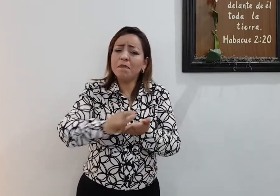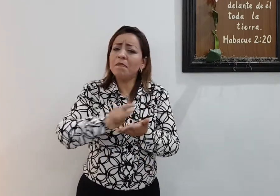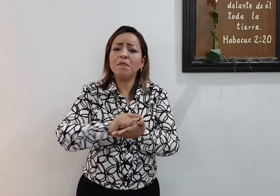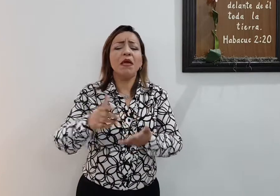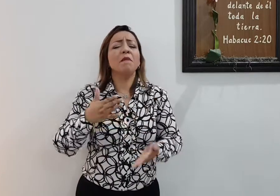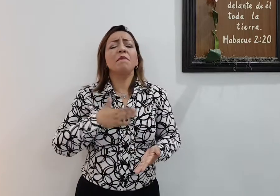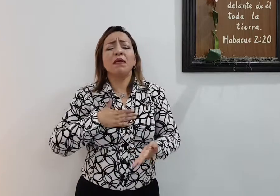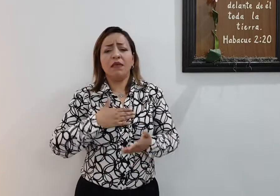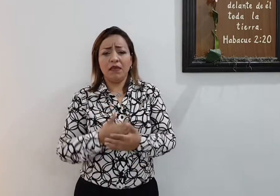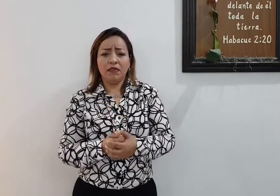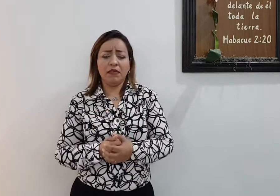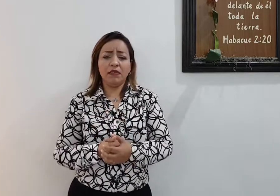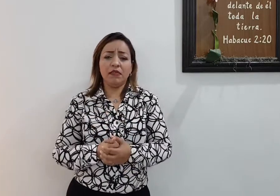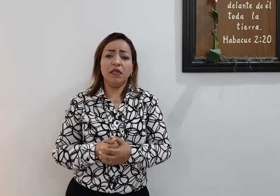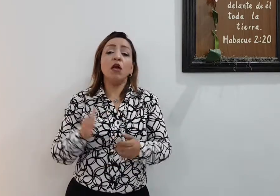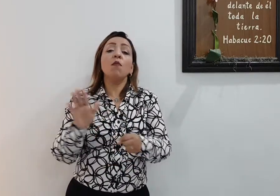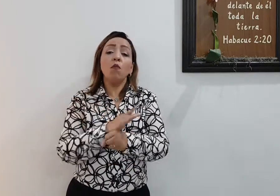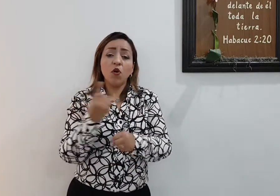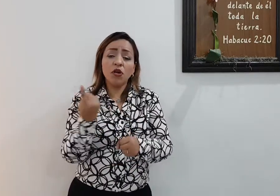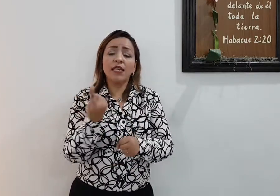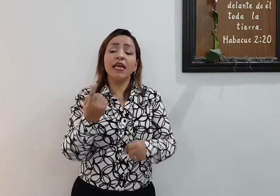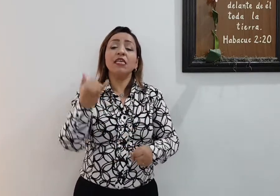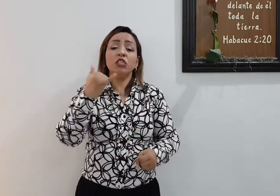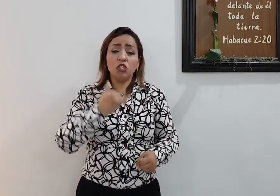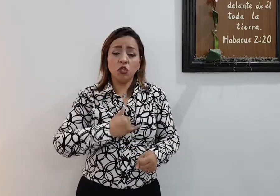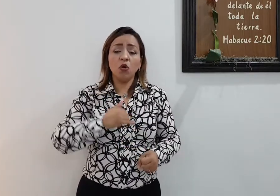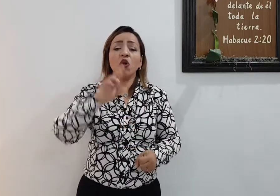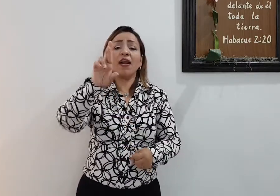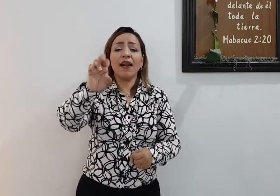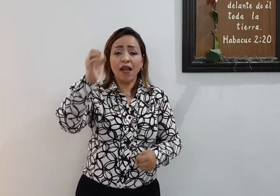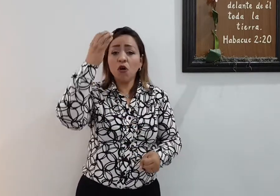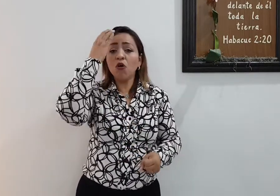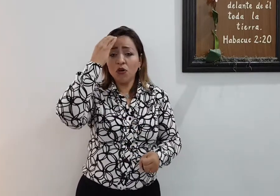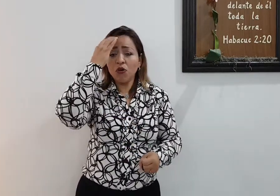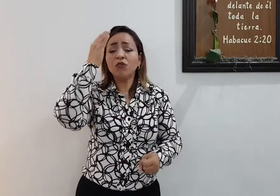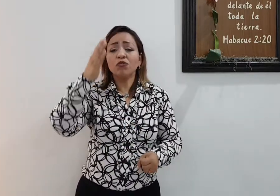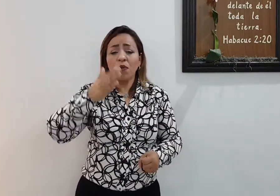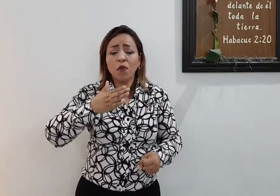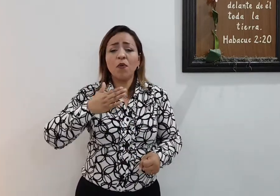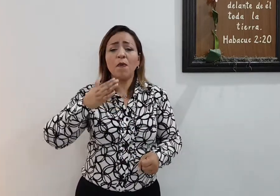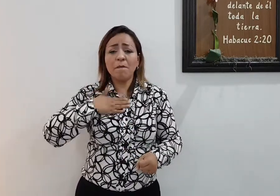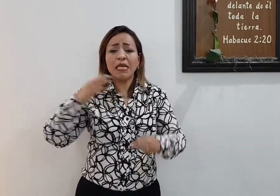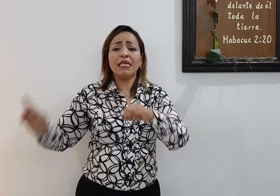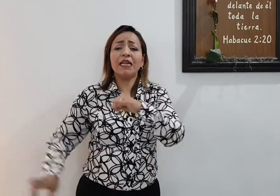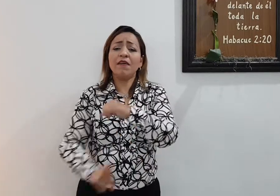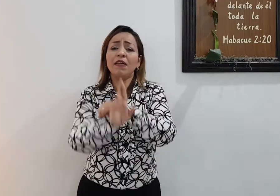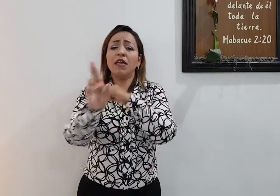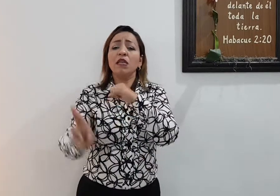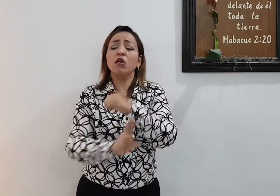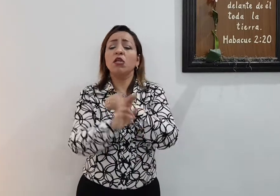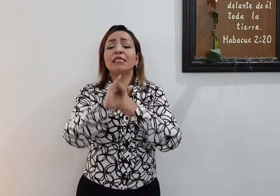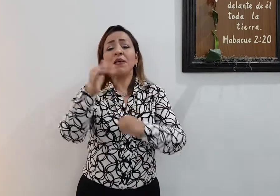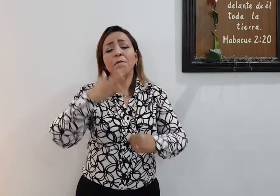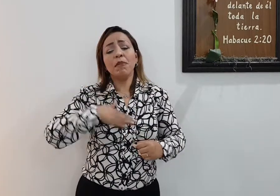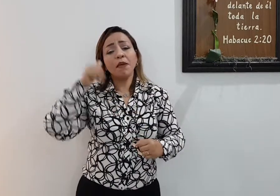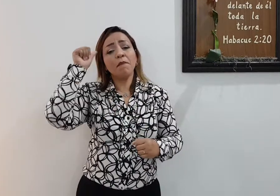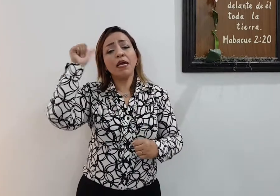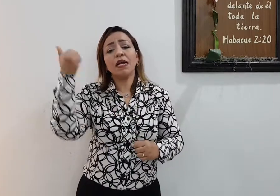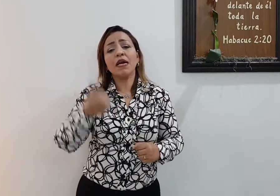decía: porque yo reconozco mis rebeliones y mi pecado está siempre delante de mí. Contra